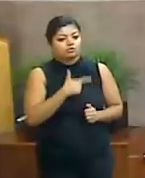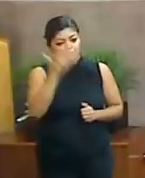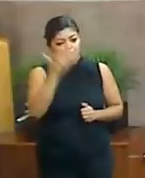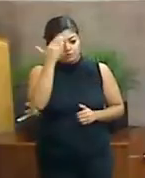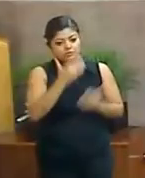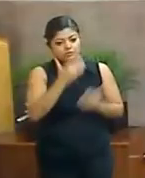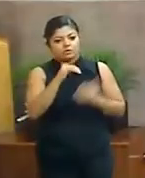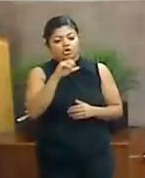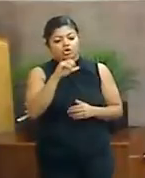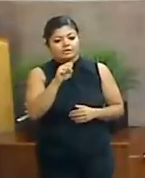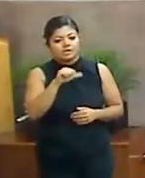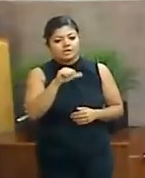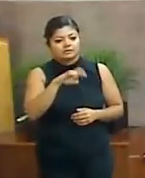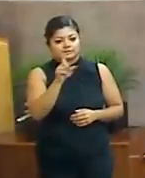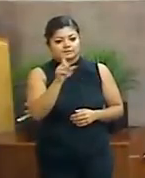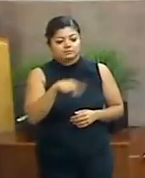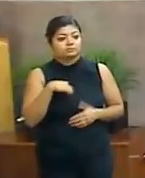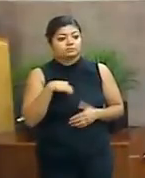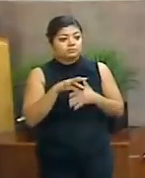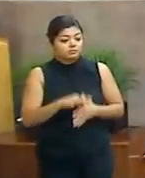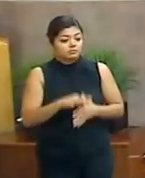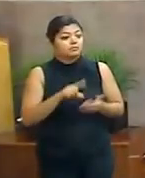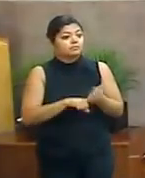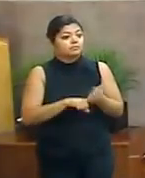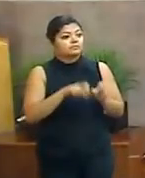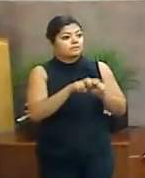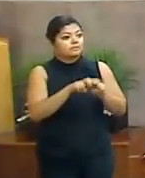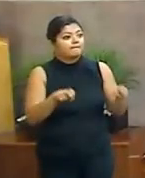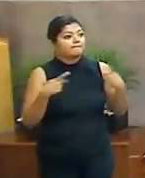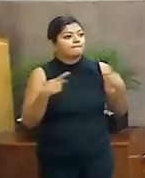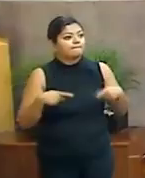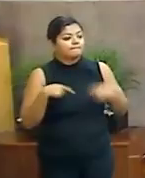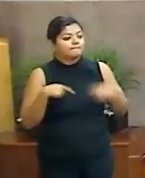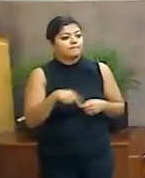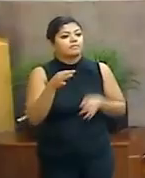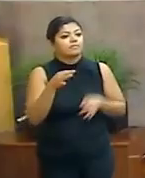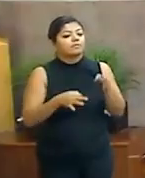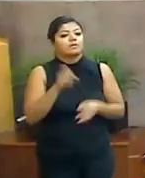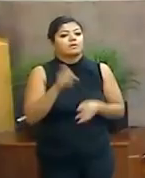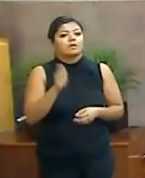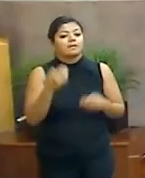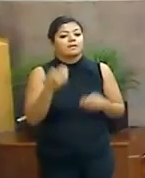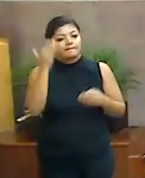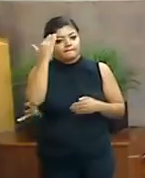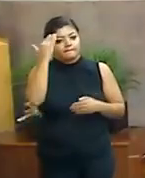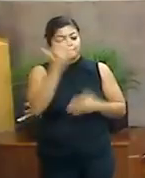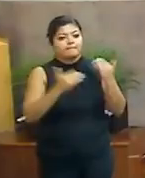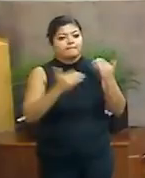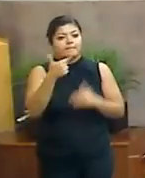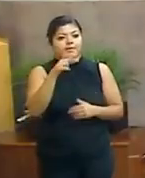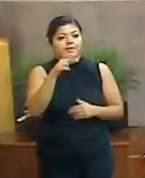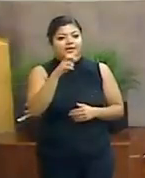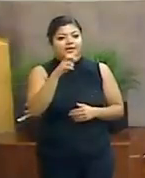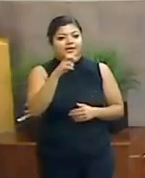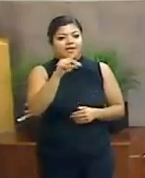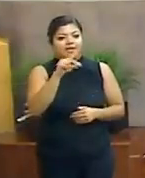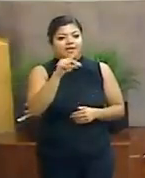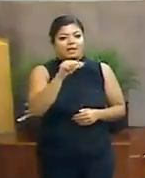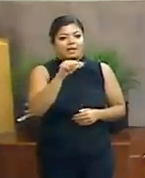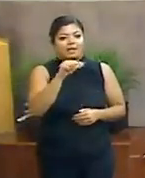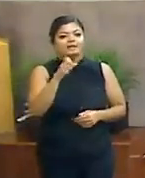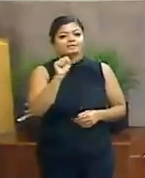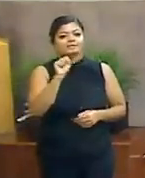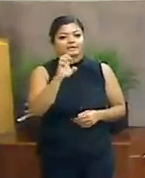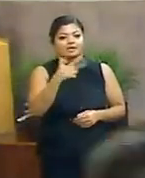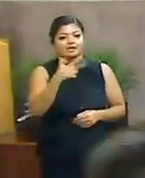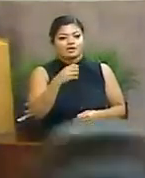es que además están presentes en este salón de plenos la magistrada gabriela del valle eres climatizados el portero